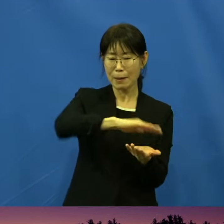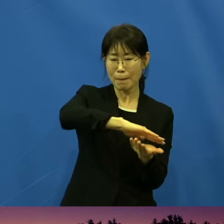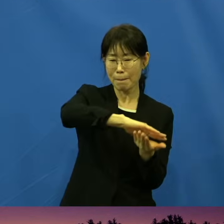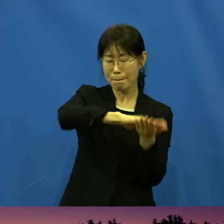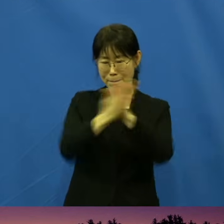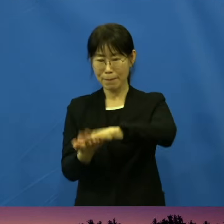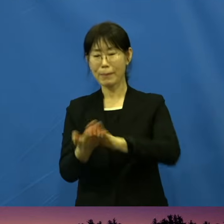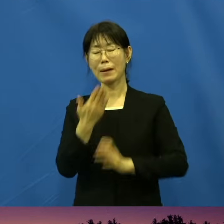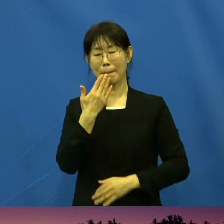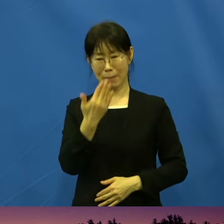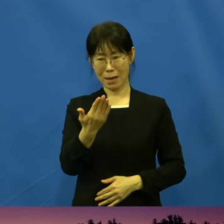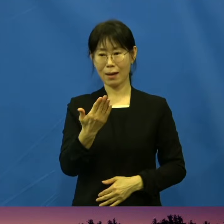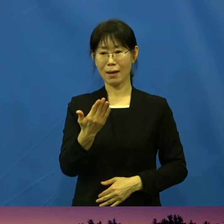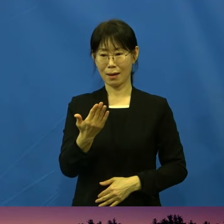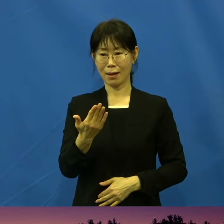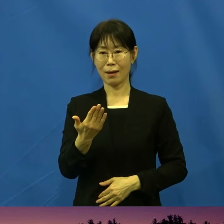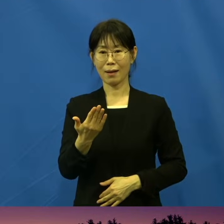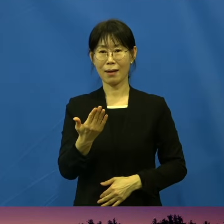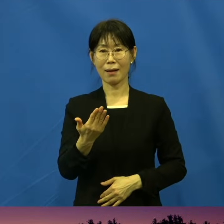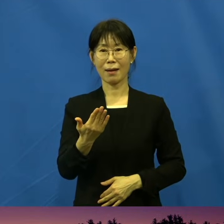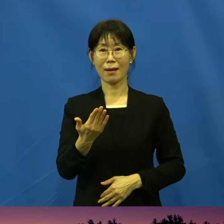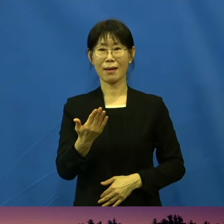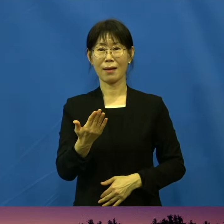다른 차원의 삶을 살게 만들어요.